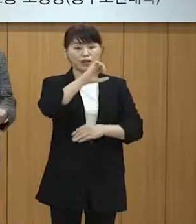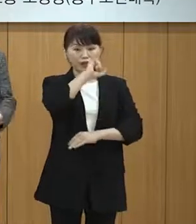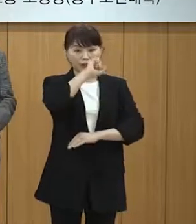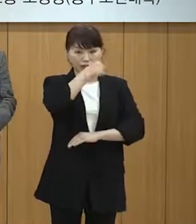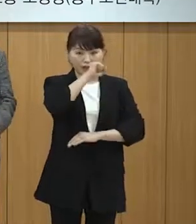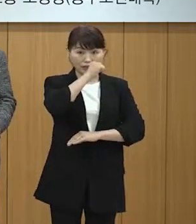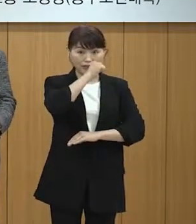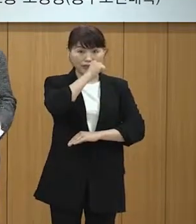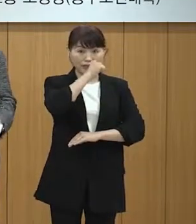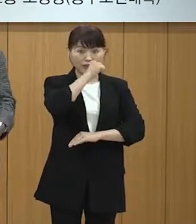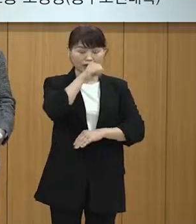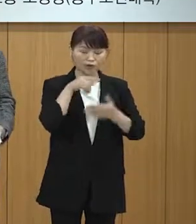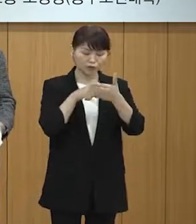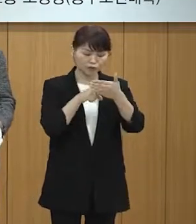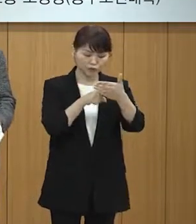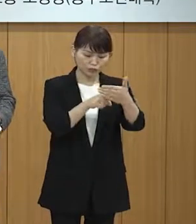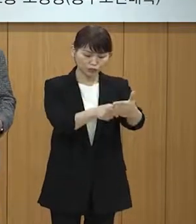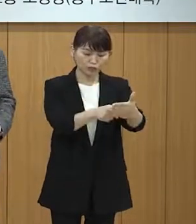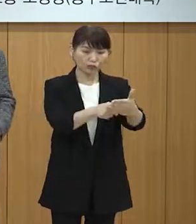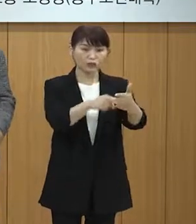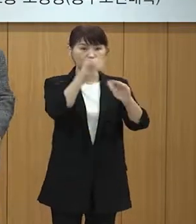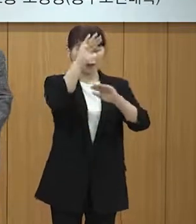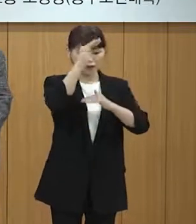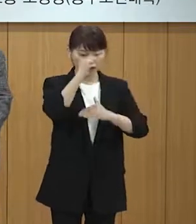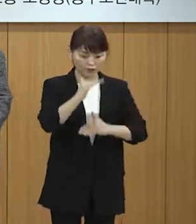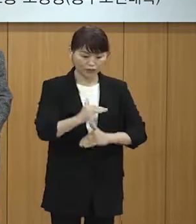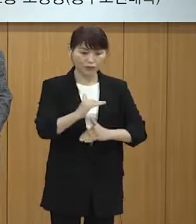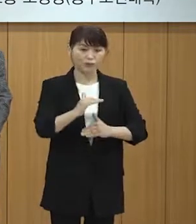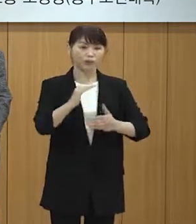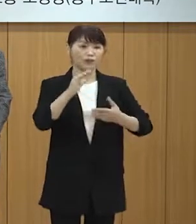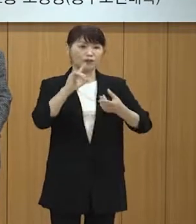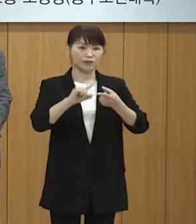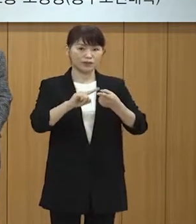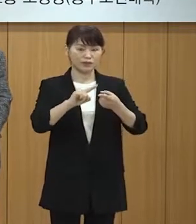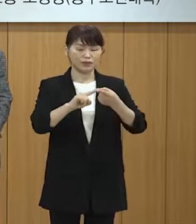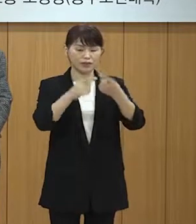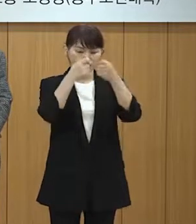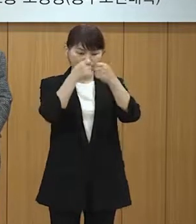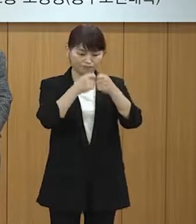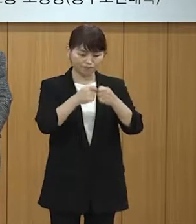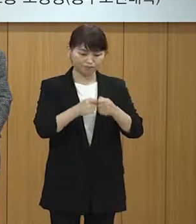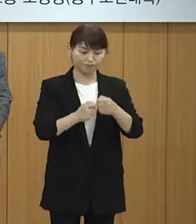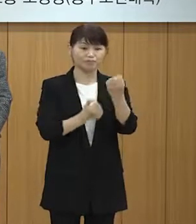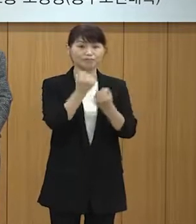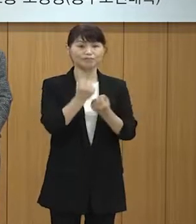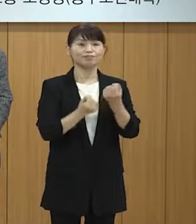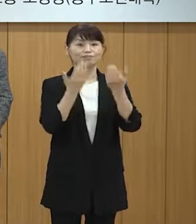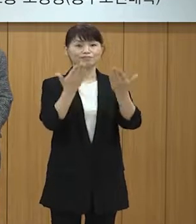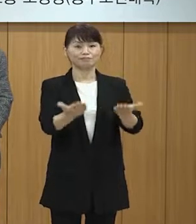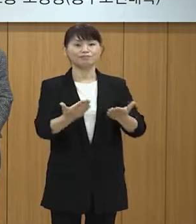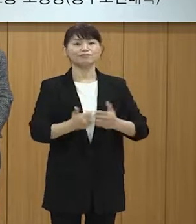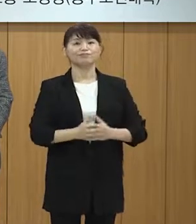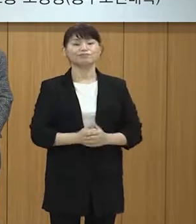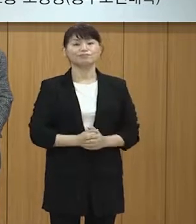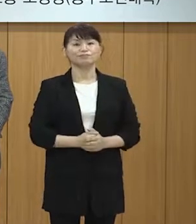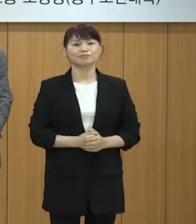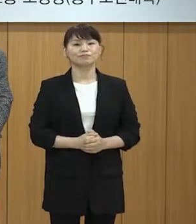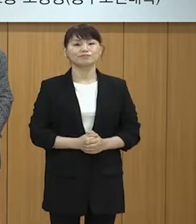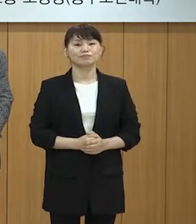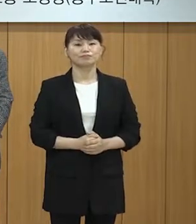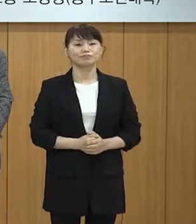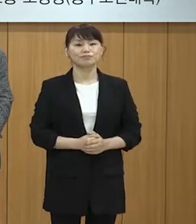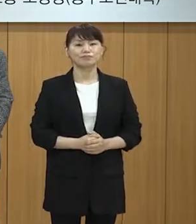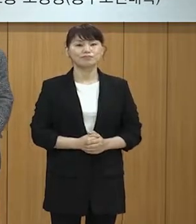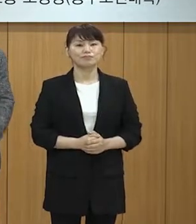추가경정예산안의 주요 자체 추진 사업에 대하여 세부적으로 말씀드리겠습니다.